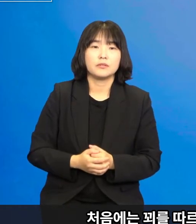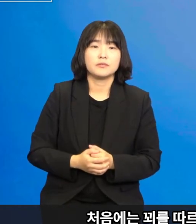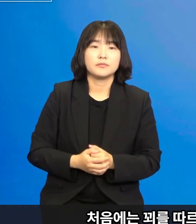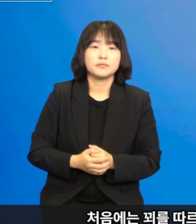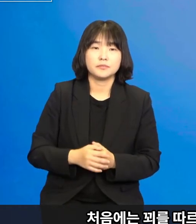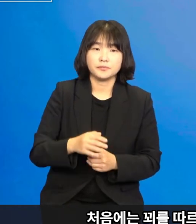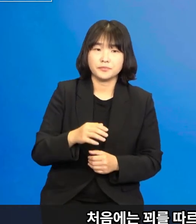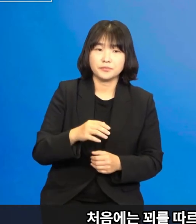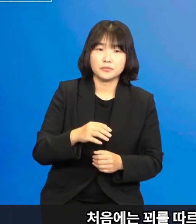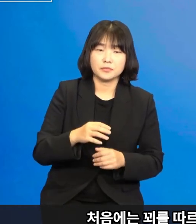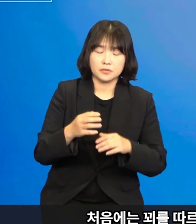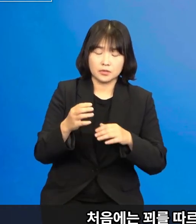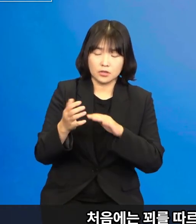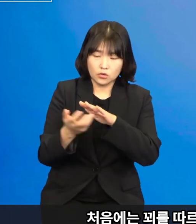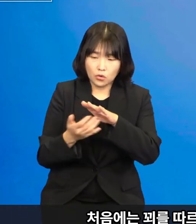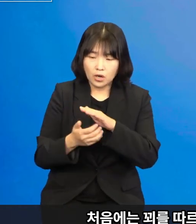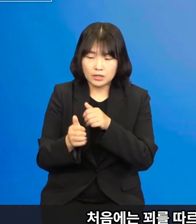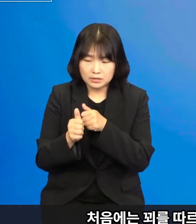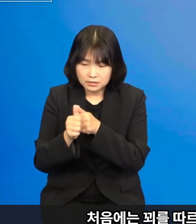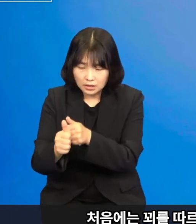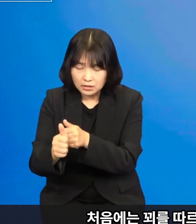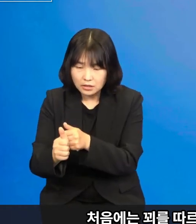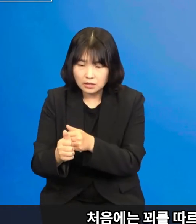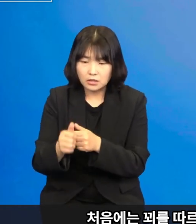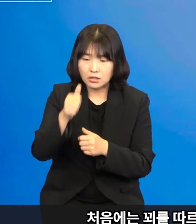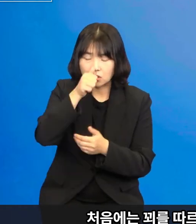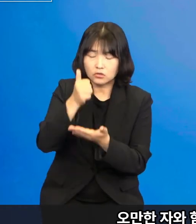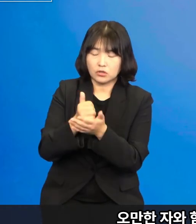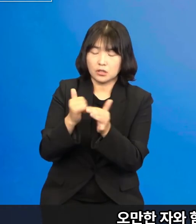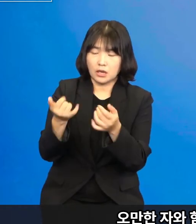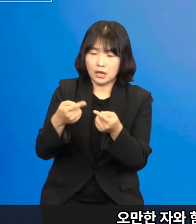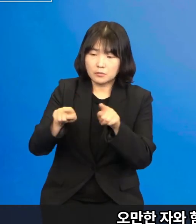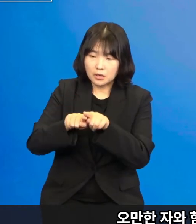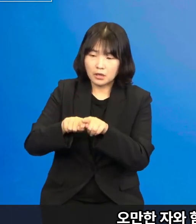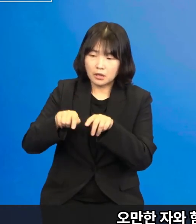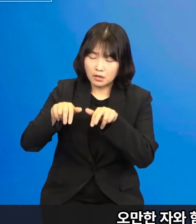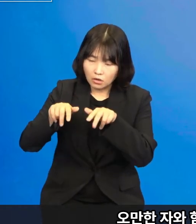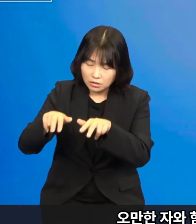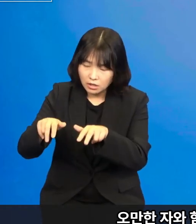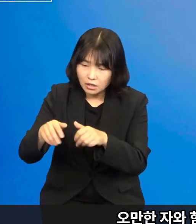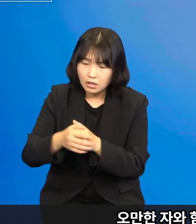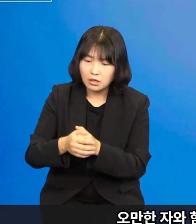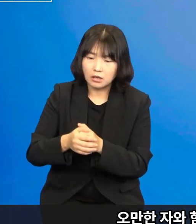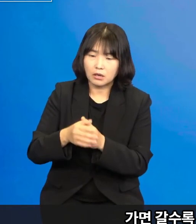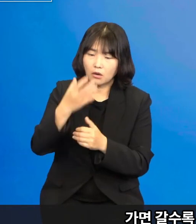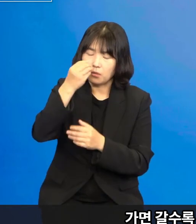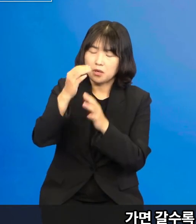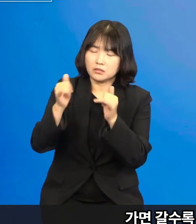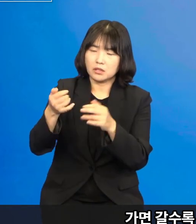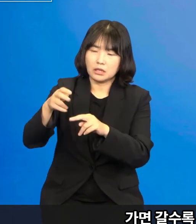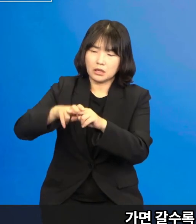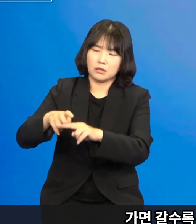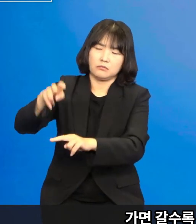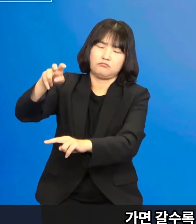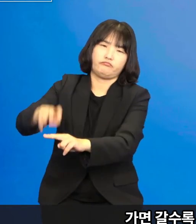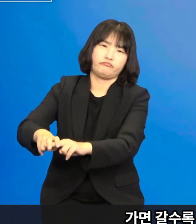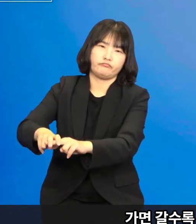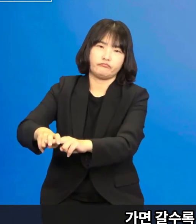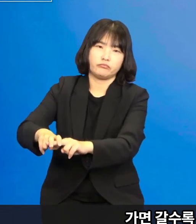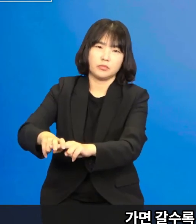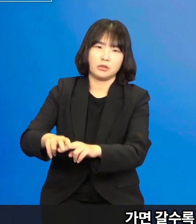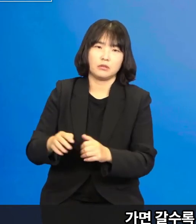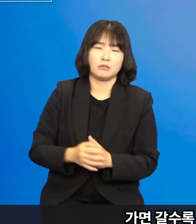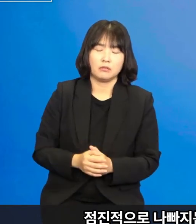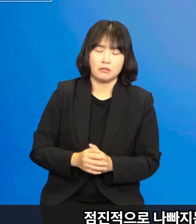처음에는 꾀를 따르다가 죄인들과 함께 걷다가 오만한 자와 함께 아예 주저앉습니다. 가면 갈수록